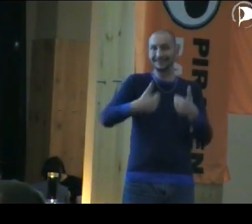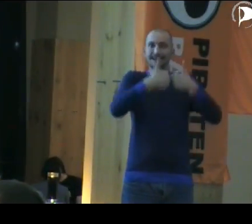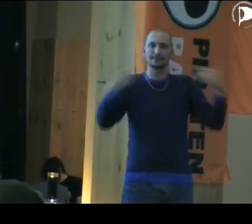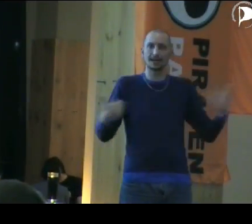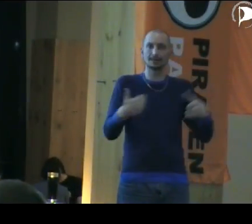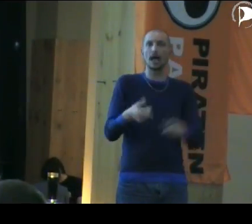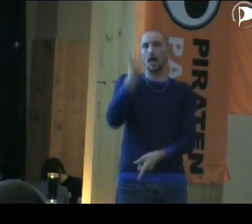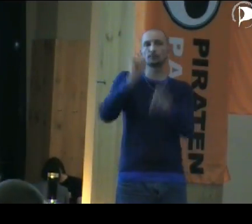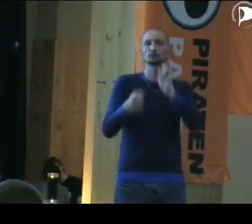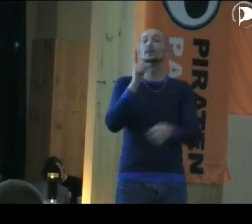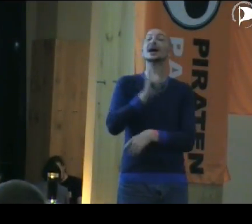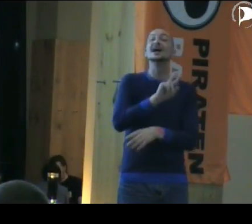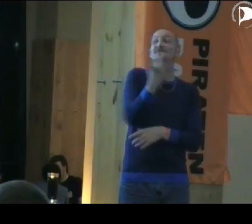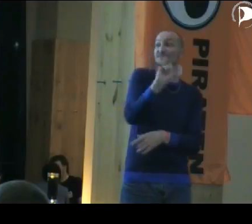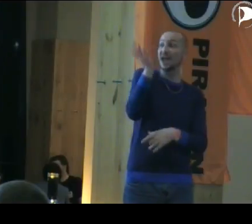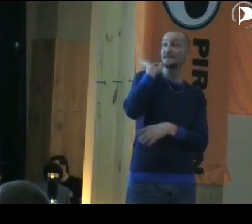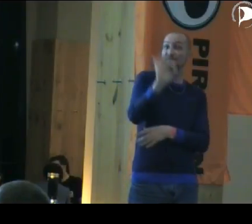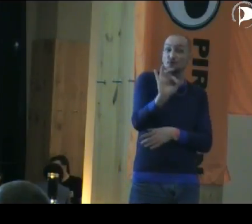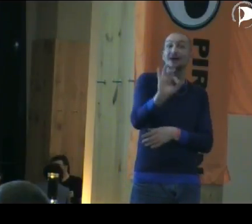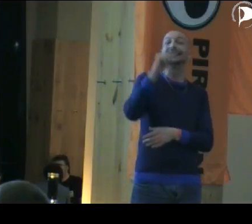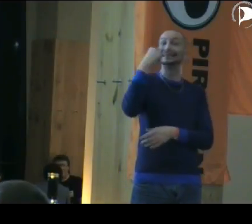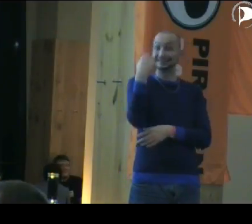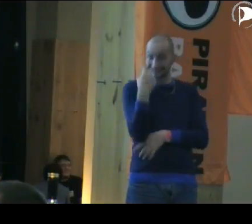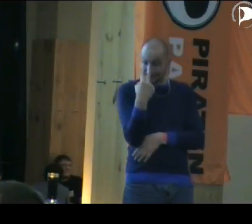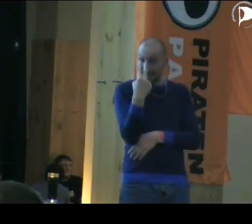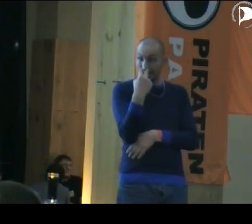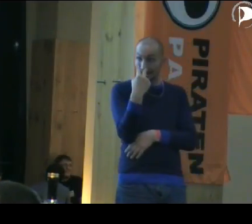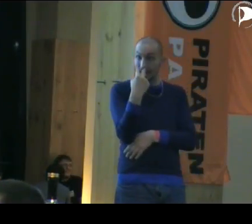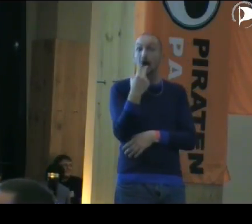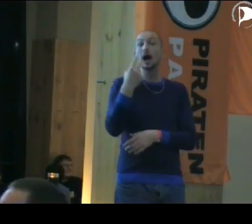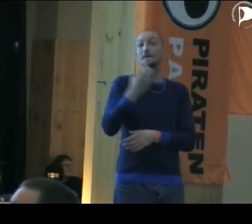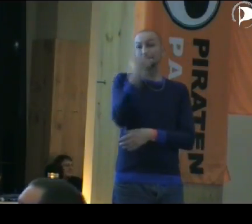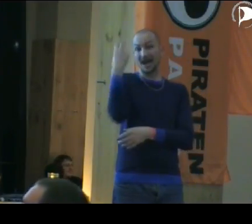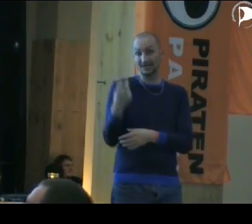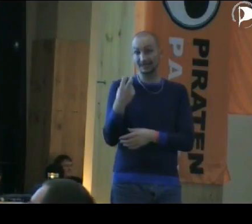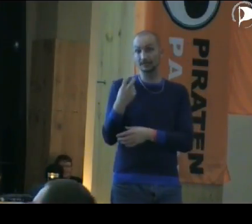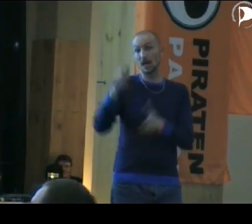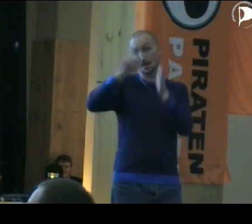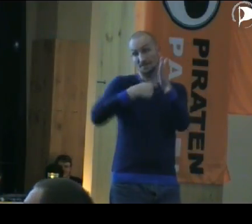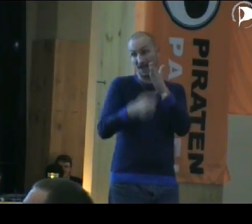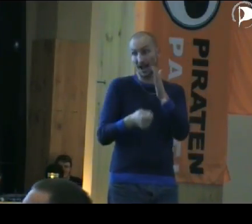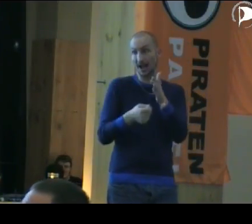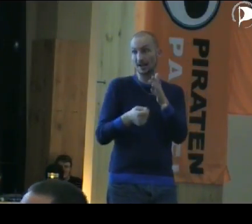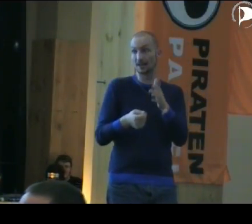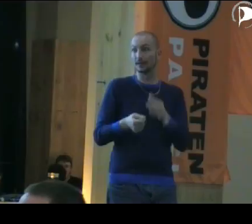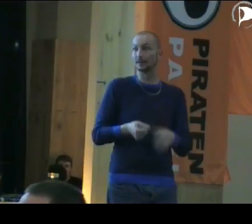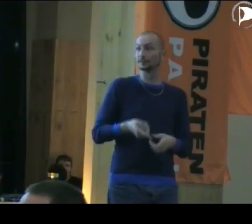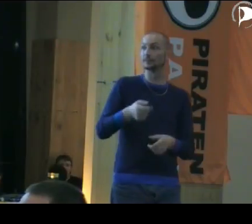wer ist dafür dass wir zwei beisitzer wellen und richtet findet die fahrzeugproduktion